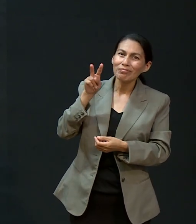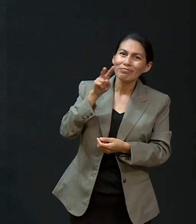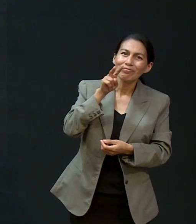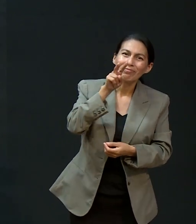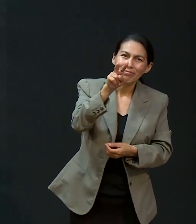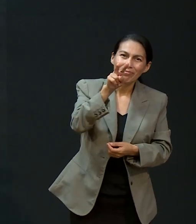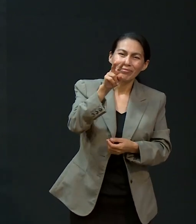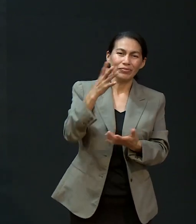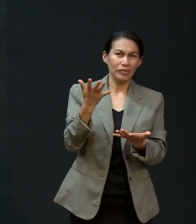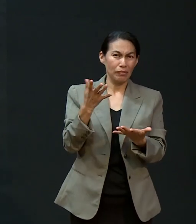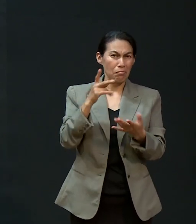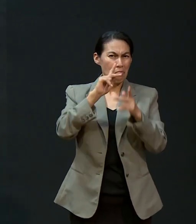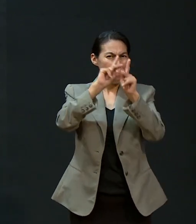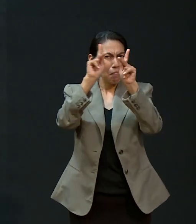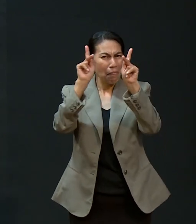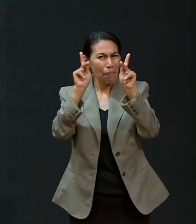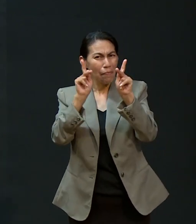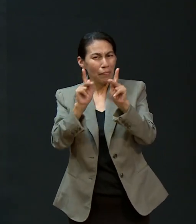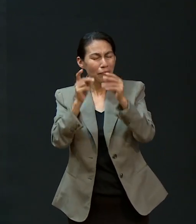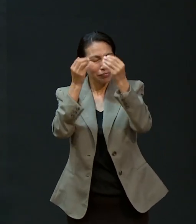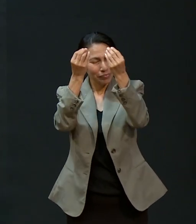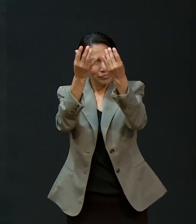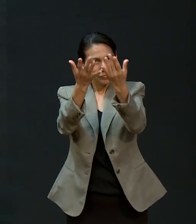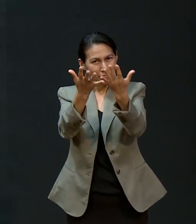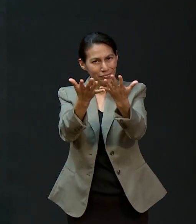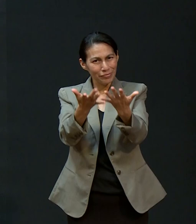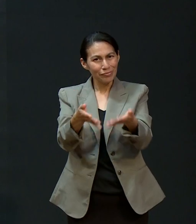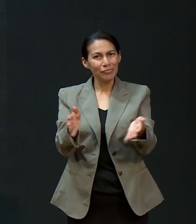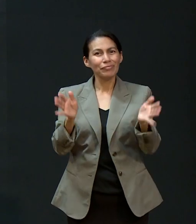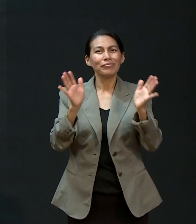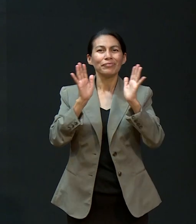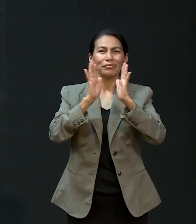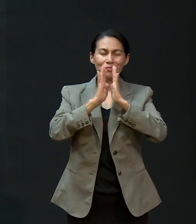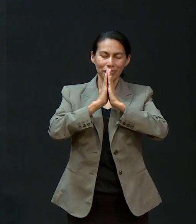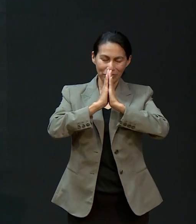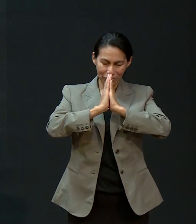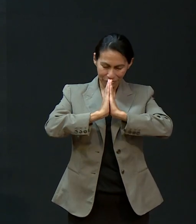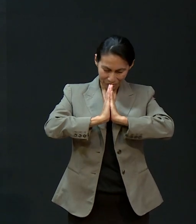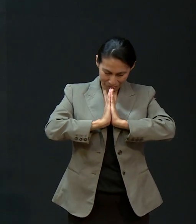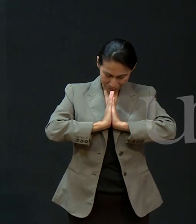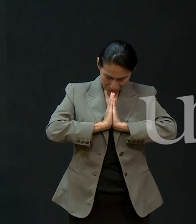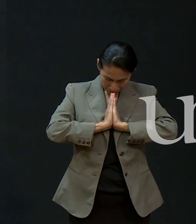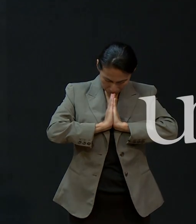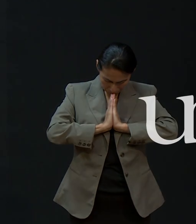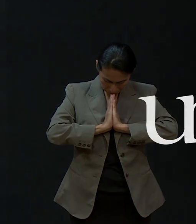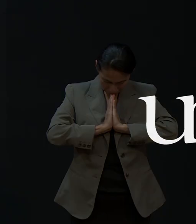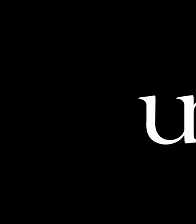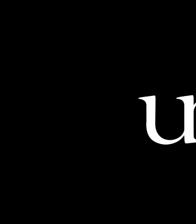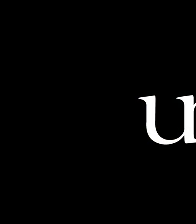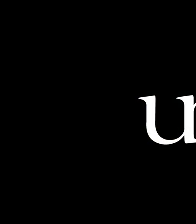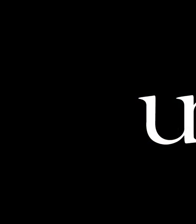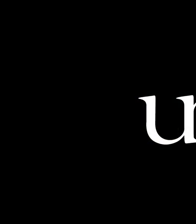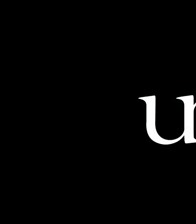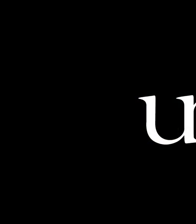Dios alce a ti su rostro y ponga en ti paz. Amén.